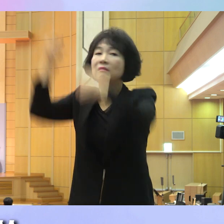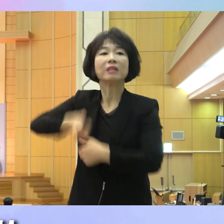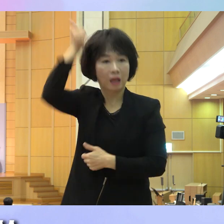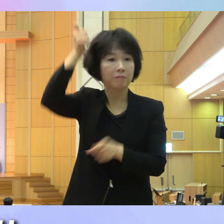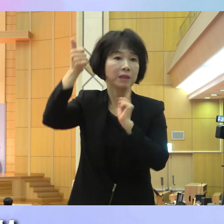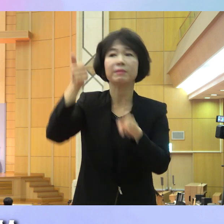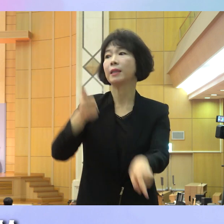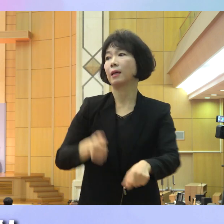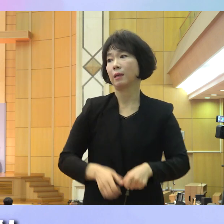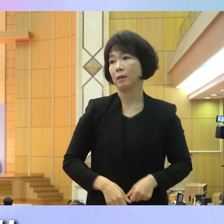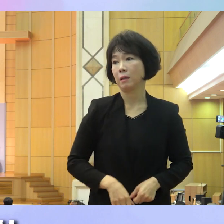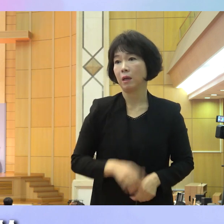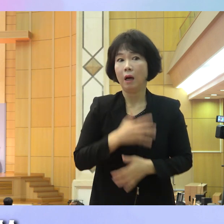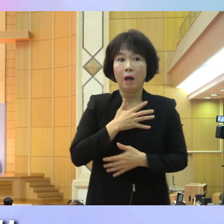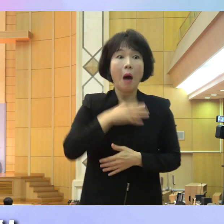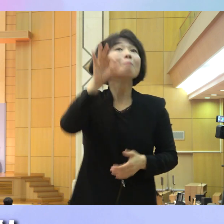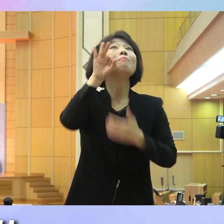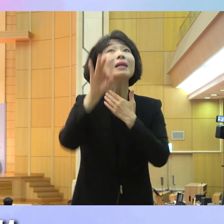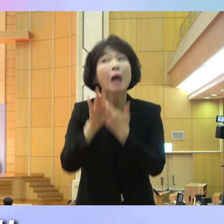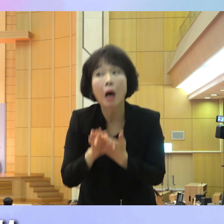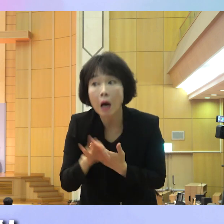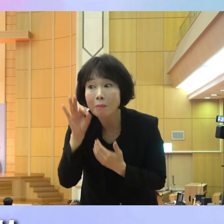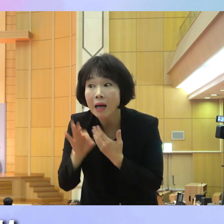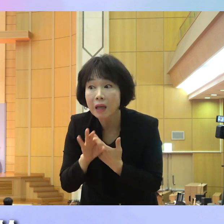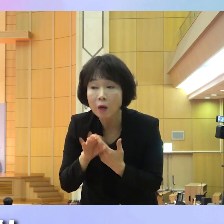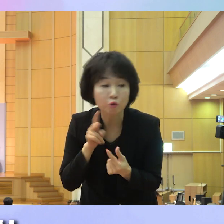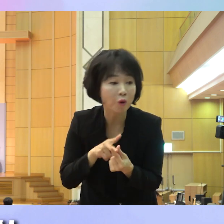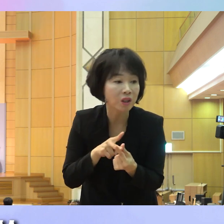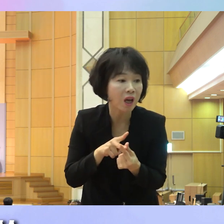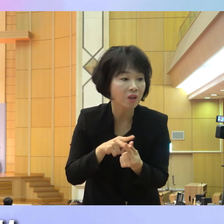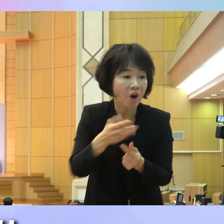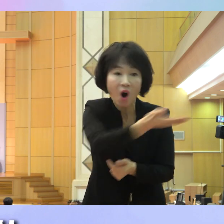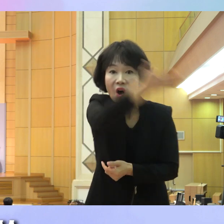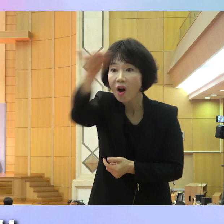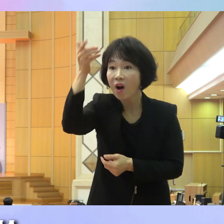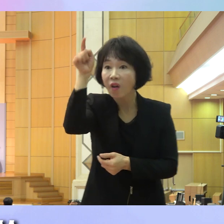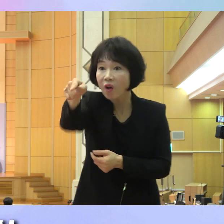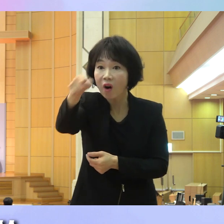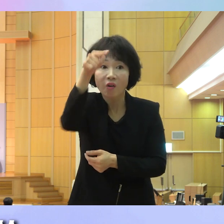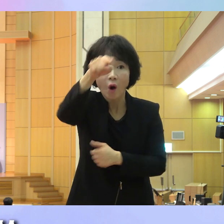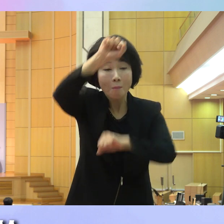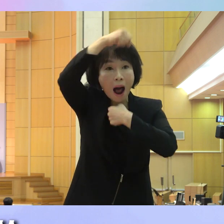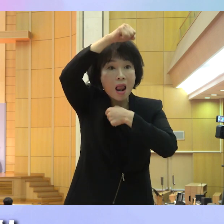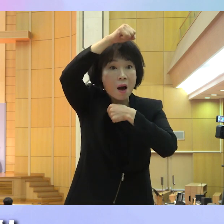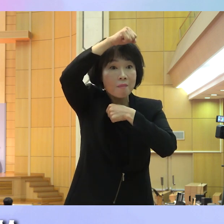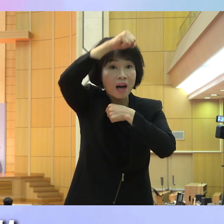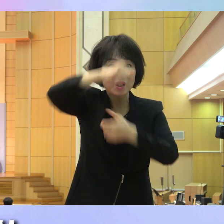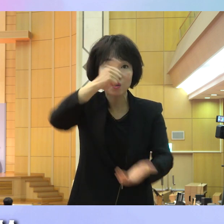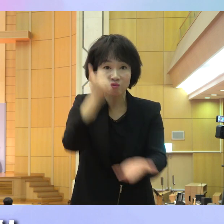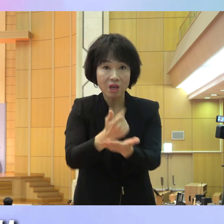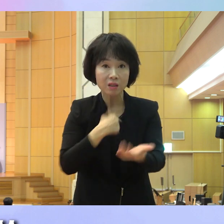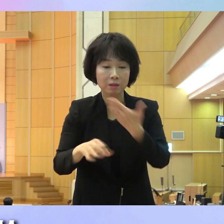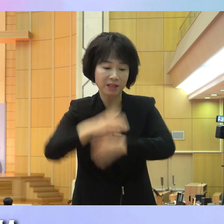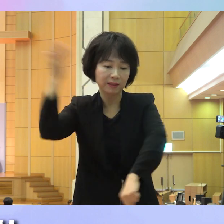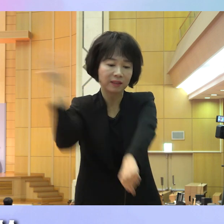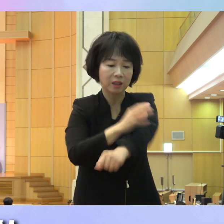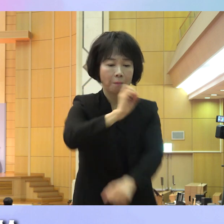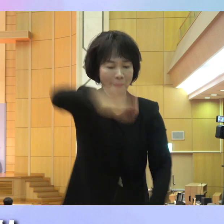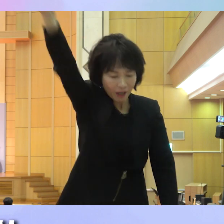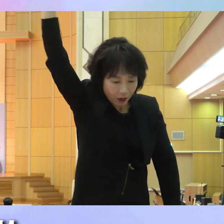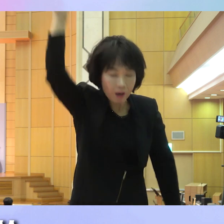하여튼 읽어놓고 설명할게요. 만일, 두 번째는 발이죠. 내 발이 너를 범죄케 하거든 찍어버려라.